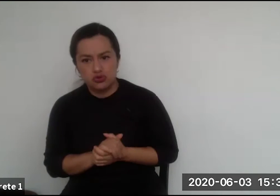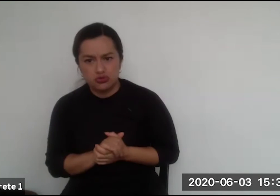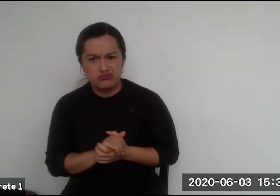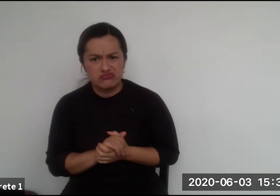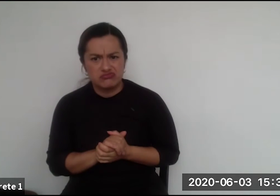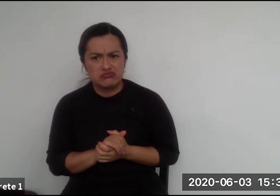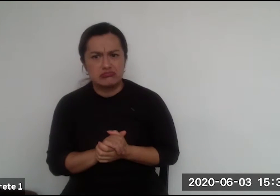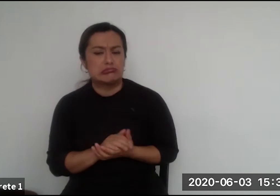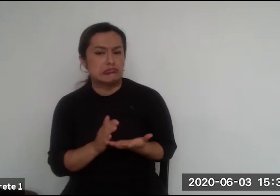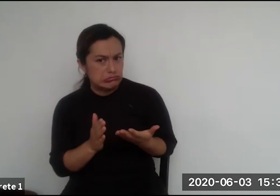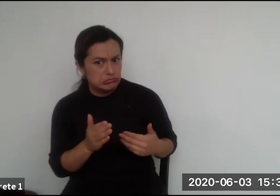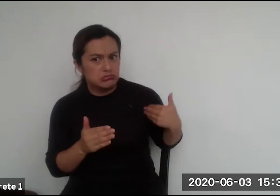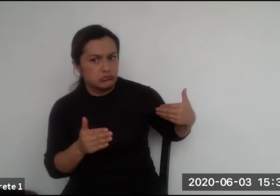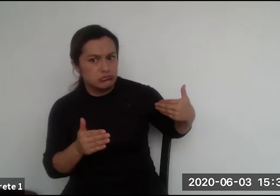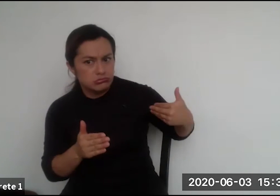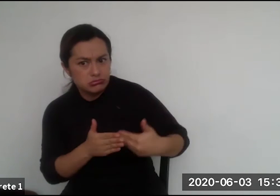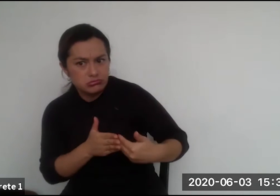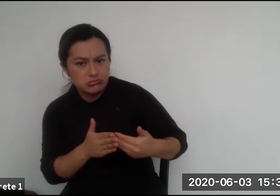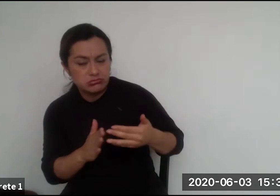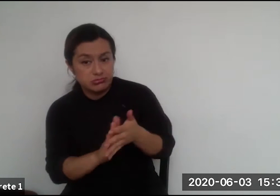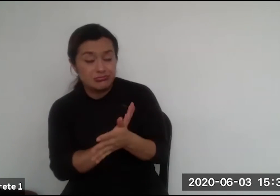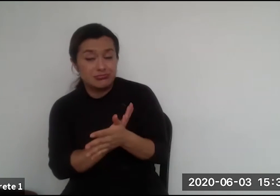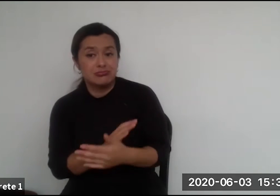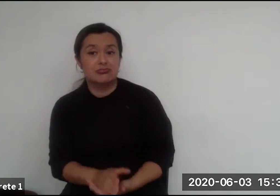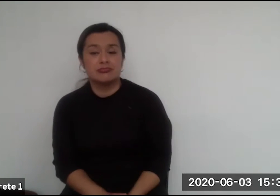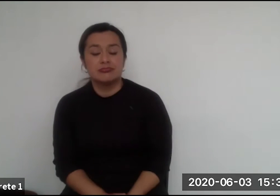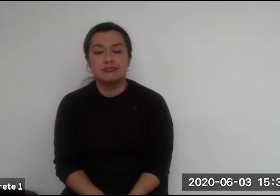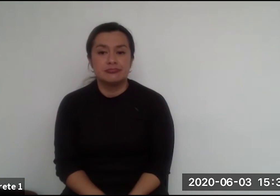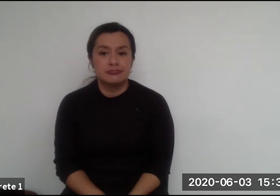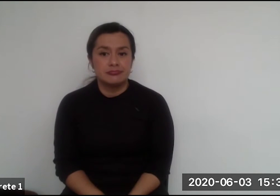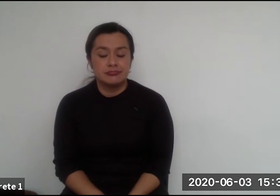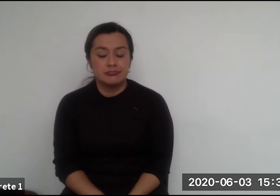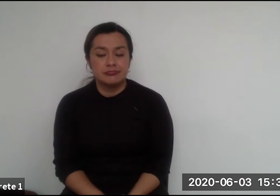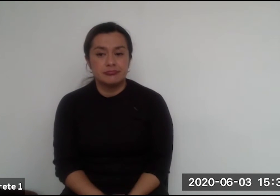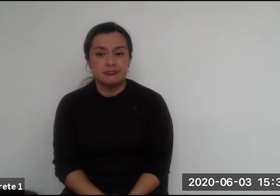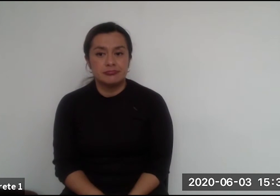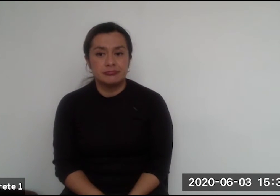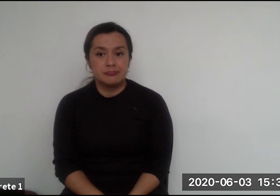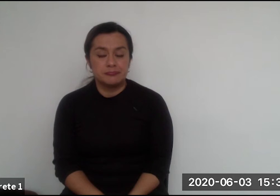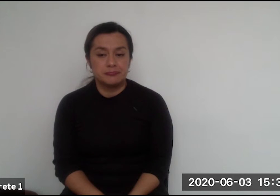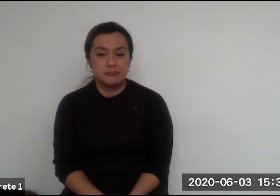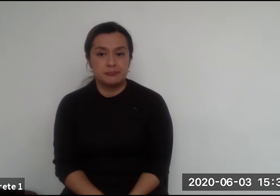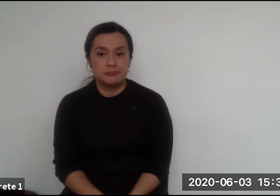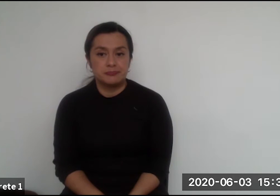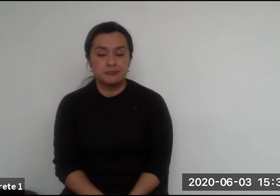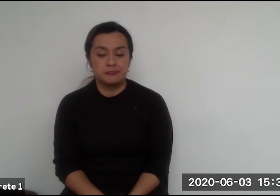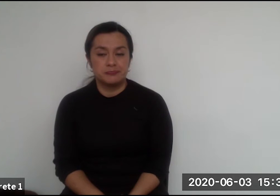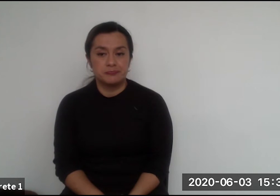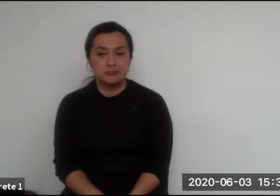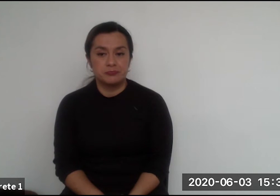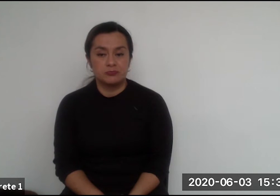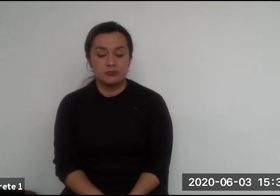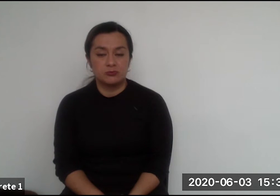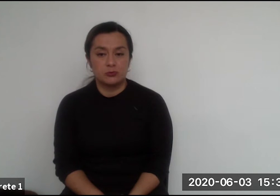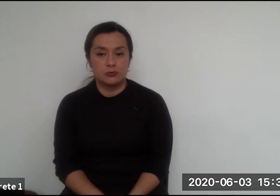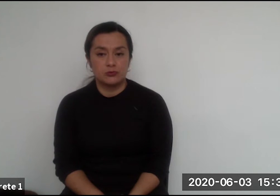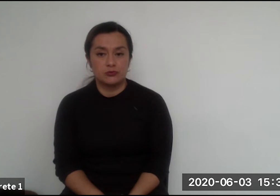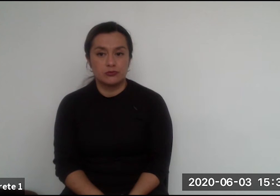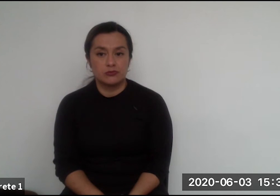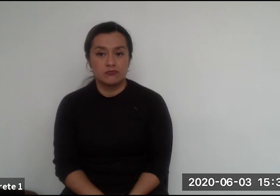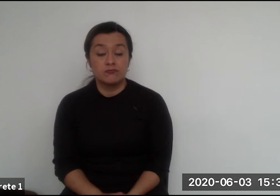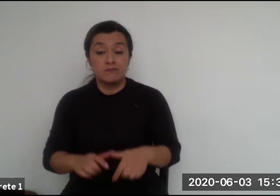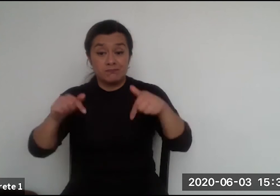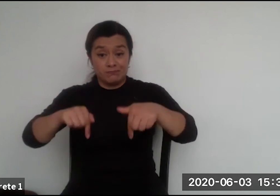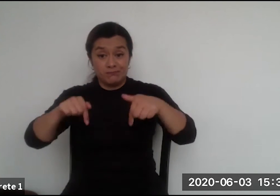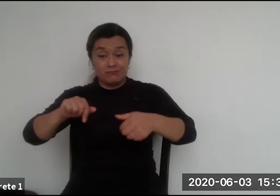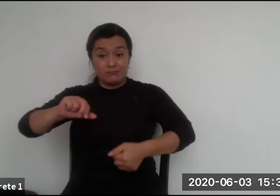maneira, têm sido formas de governar também as populações dessas regiões, né? Então, um dado,